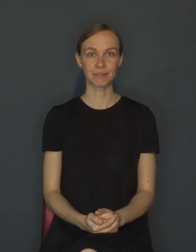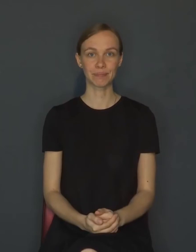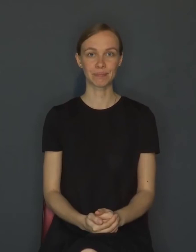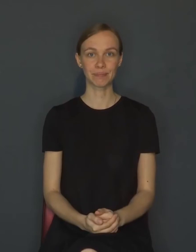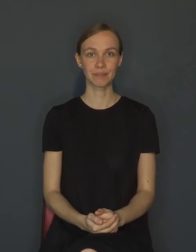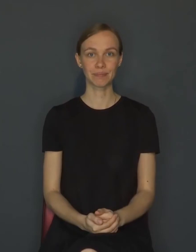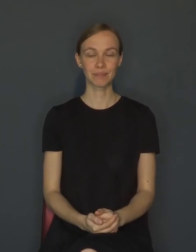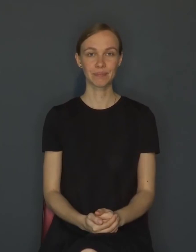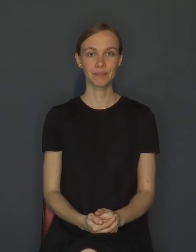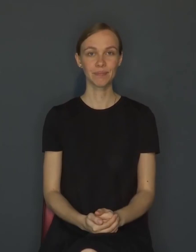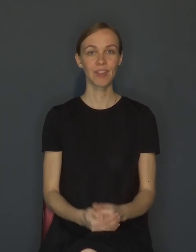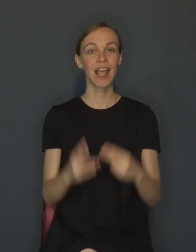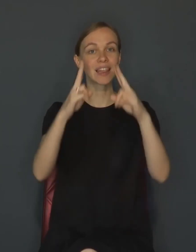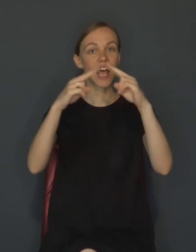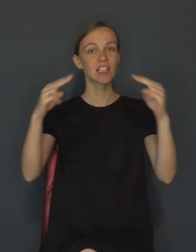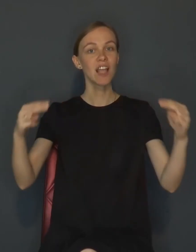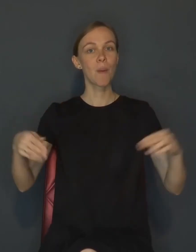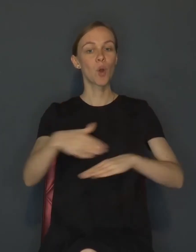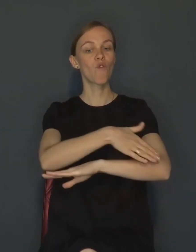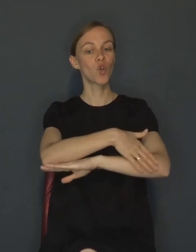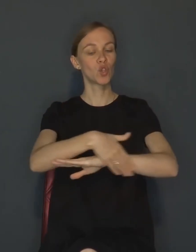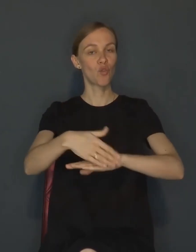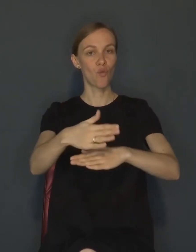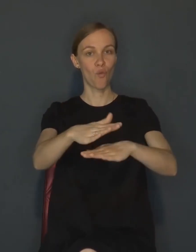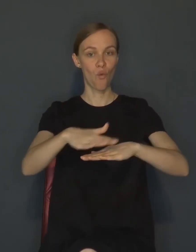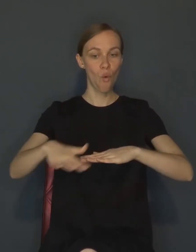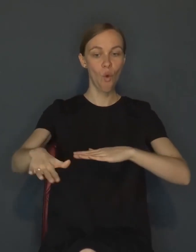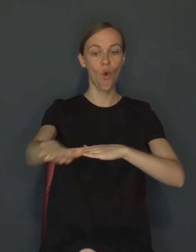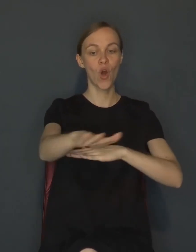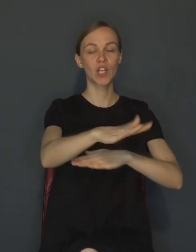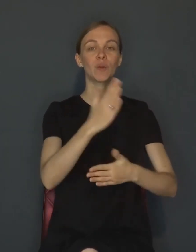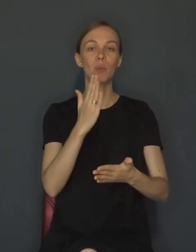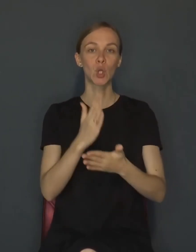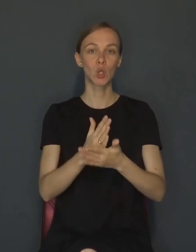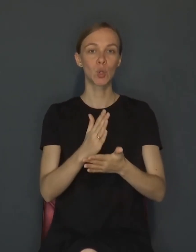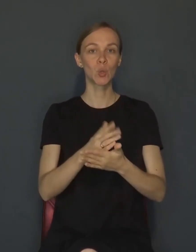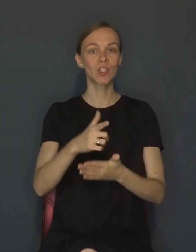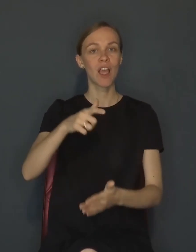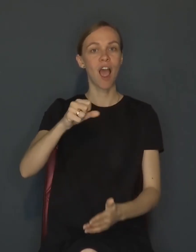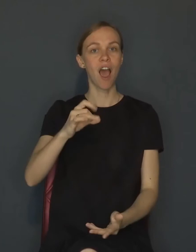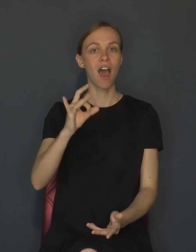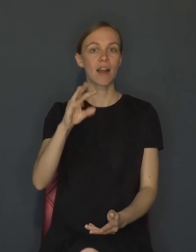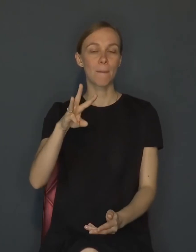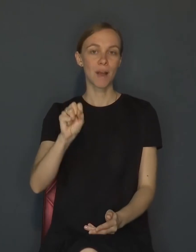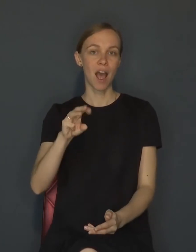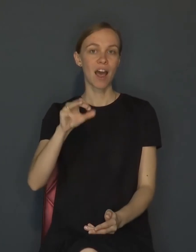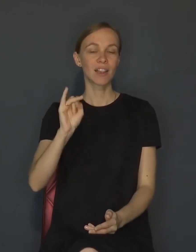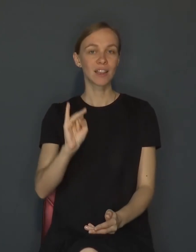На замковому дворищі присутні гармати Дубенського замку 17